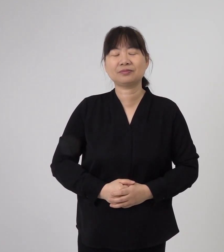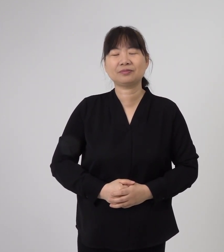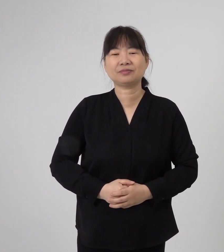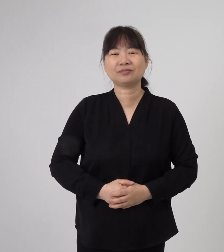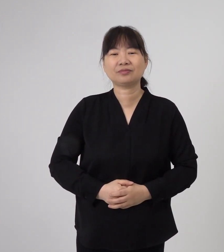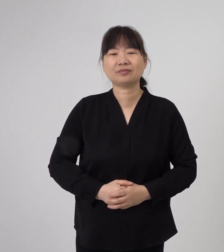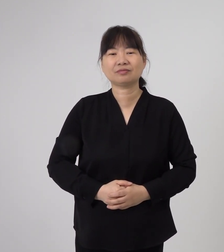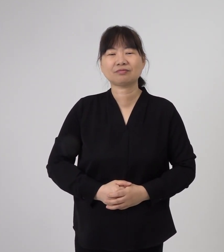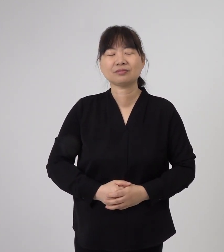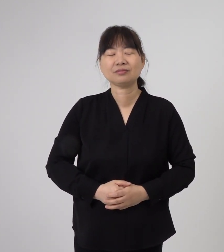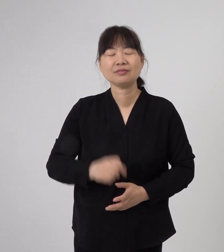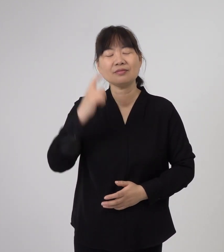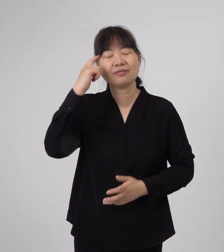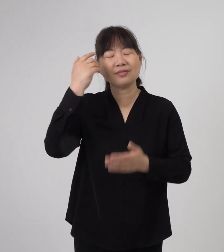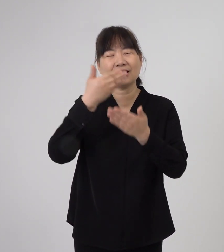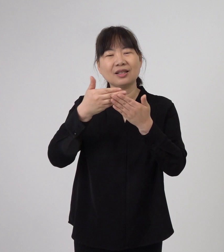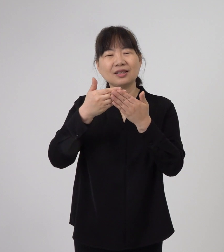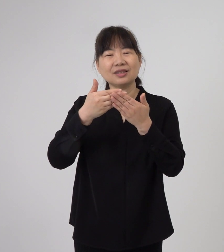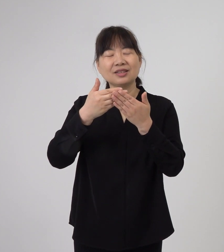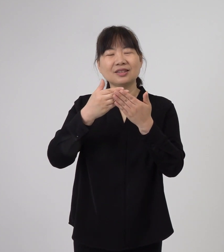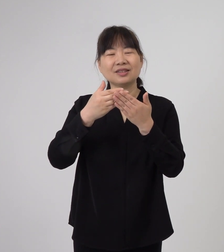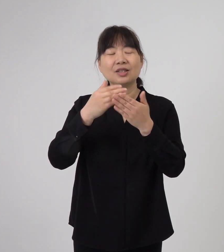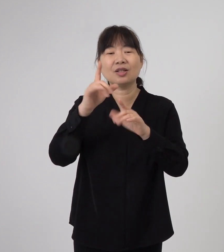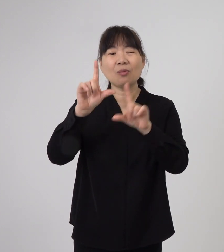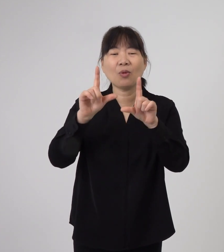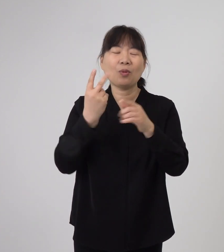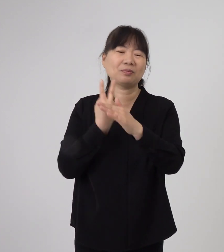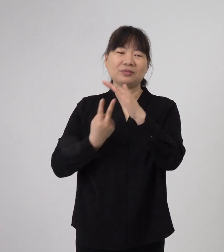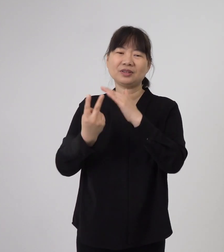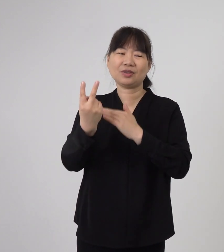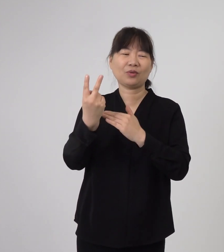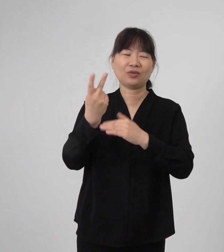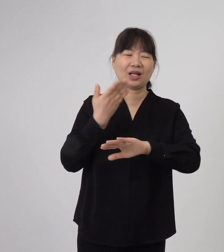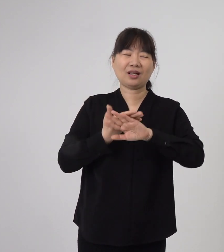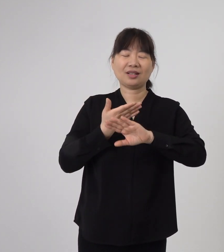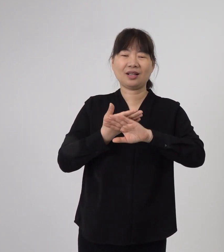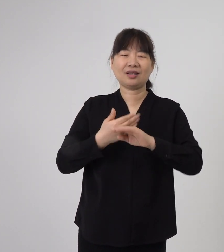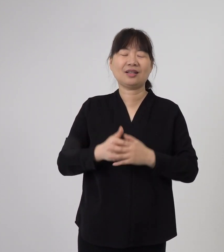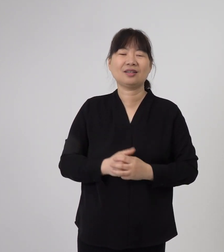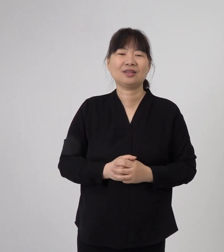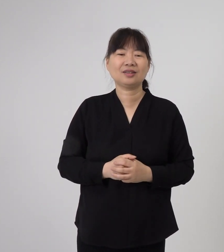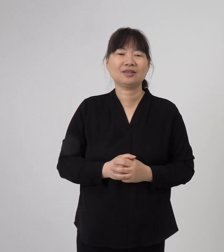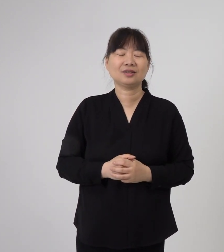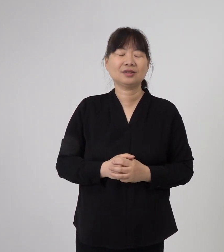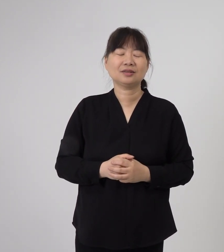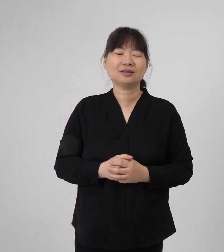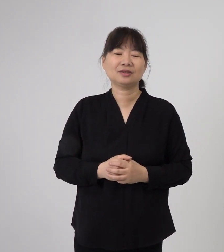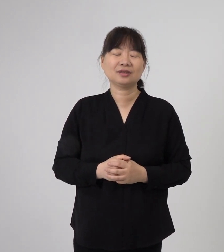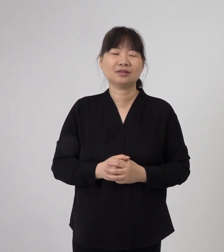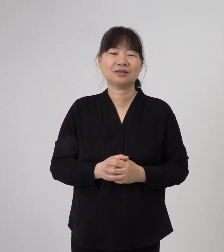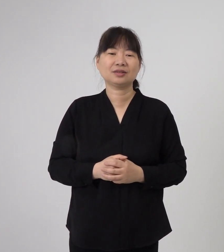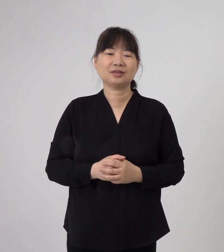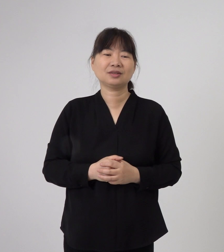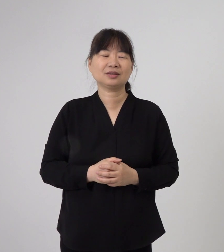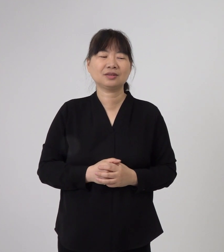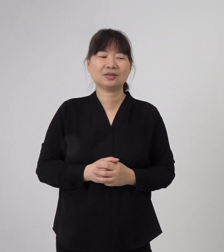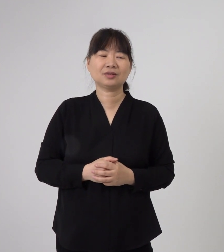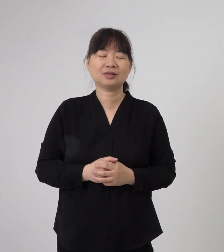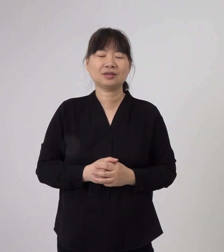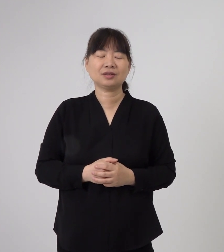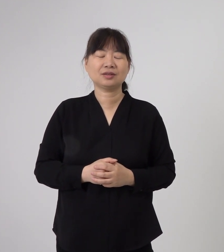여기서 말하는 이 환상이라는 것은 그런 비전을 얘기하는 게 아니에요. 이게 무슨 뜻인가 하면